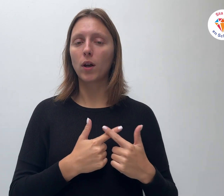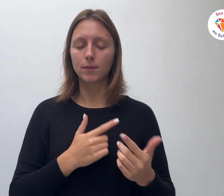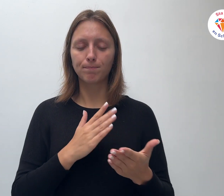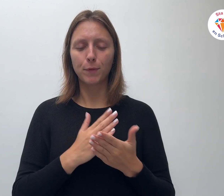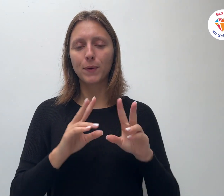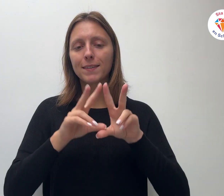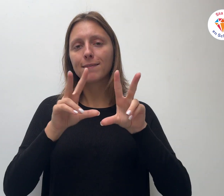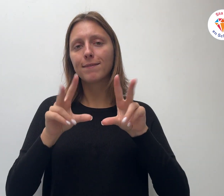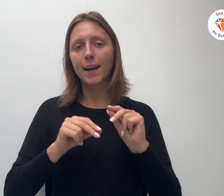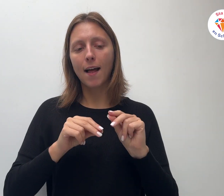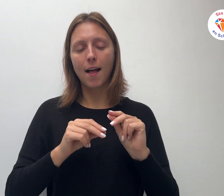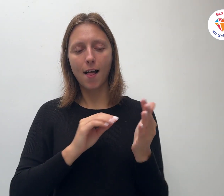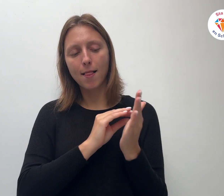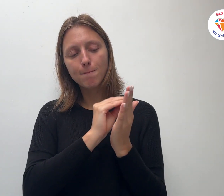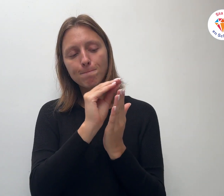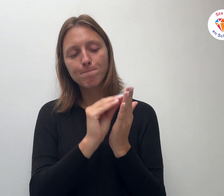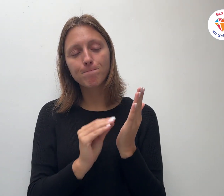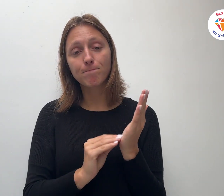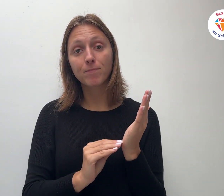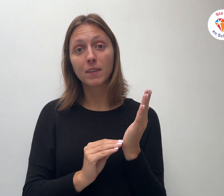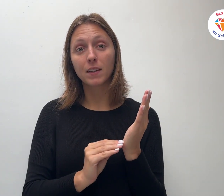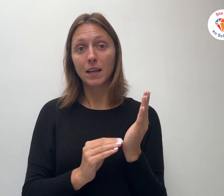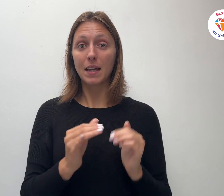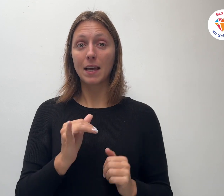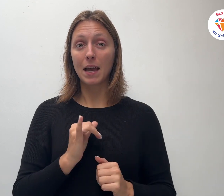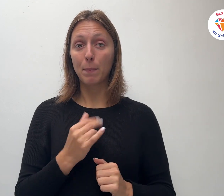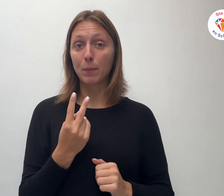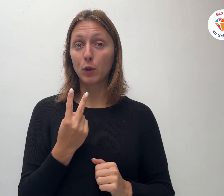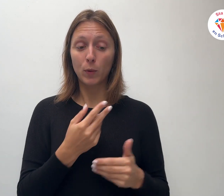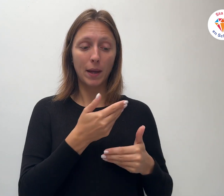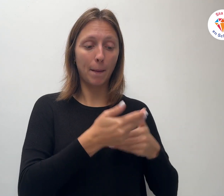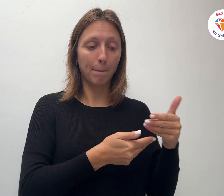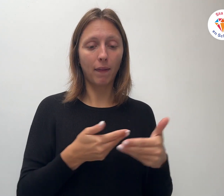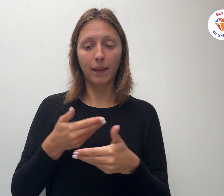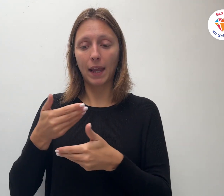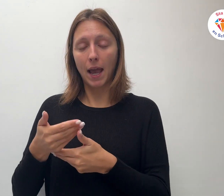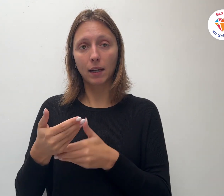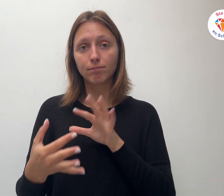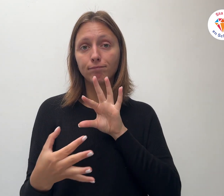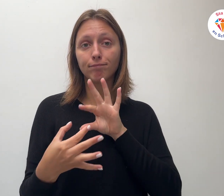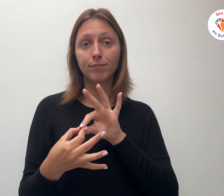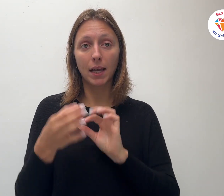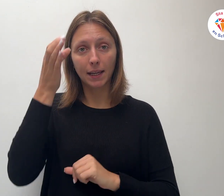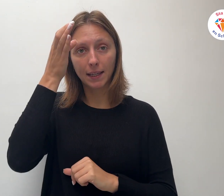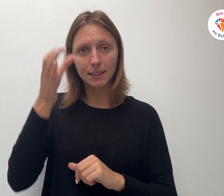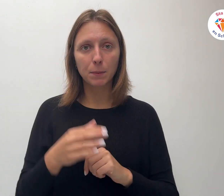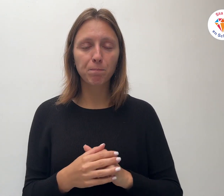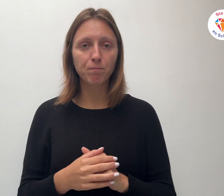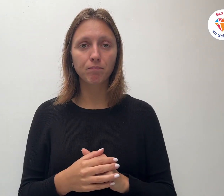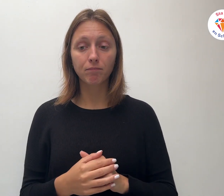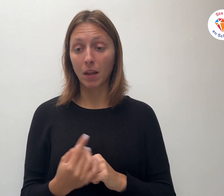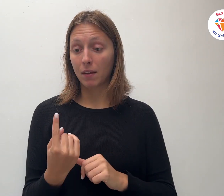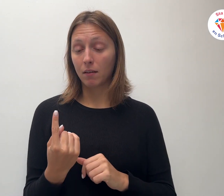dat christenen op twee manieren met Jezus bezig waren. De één door hulp te verlenen, diakonie,